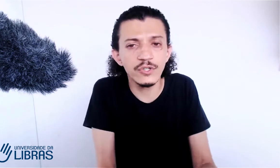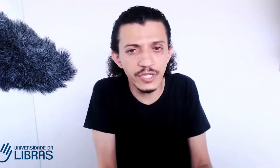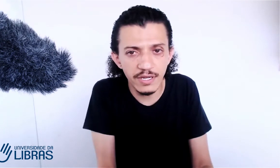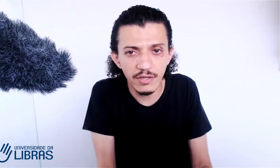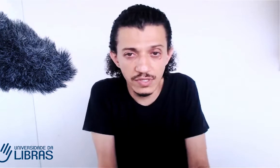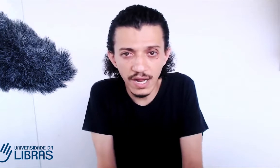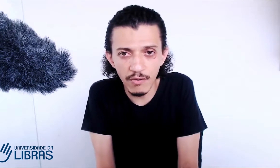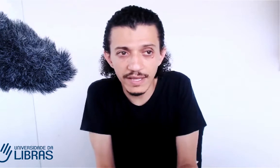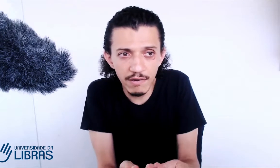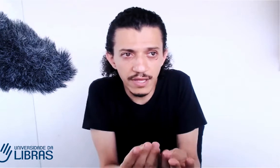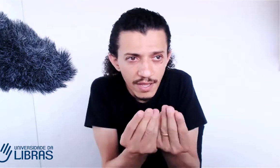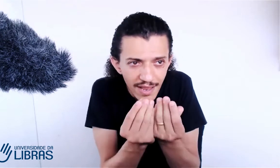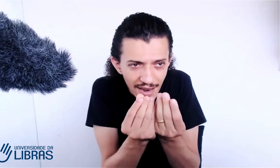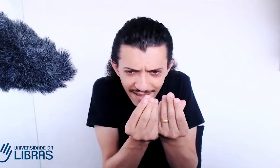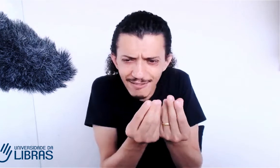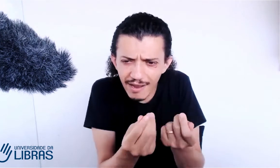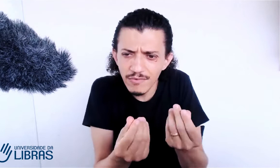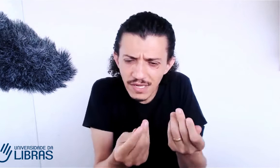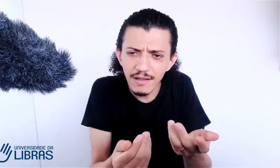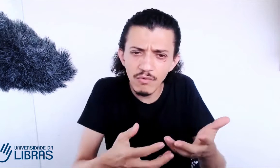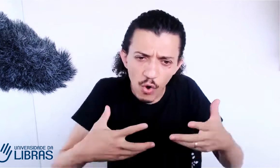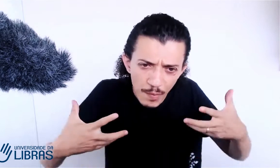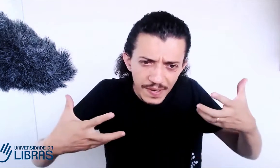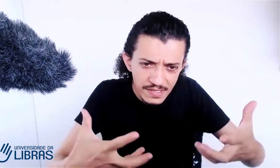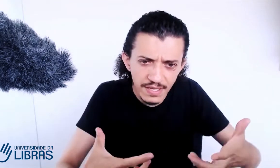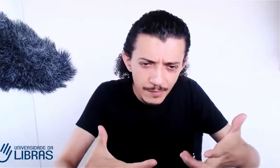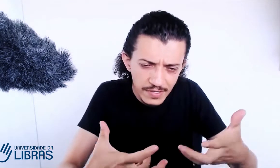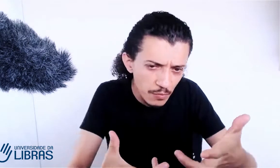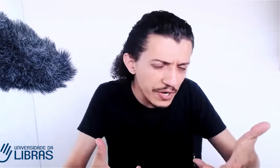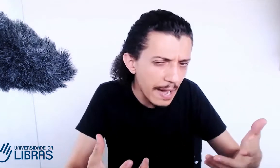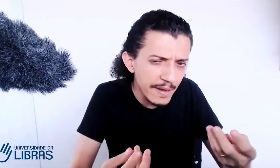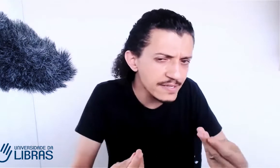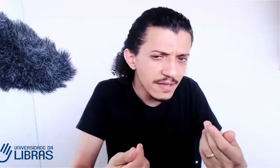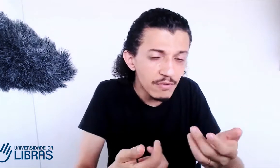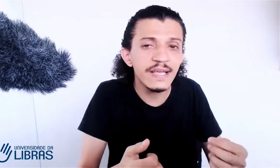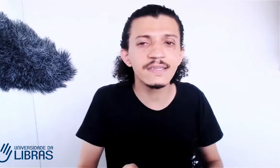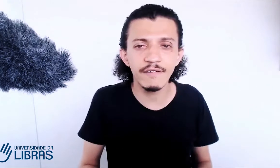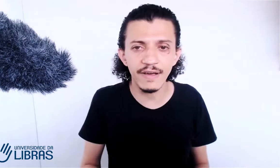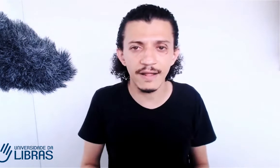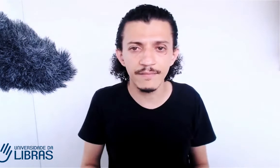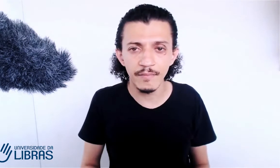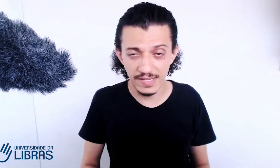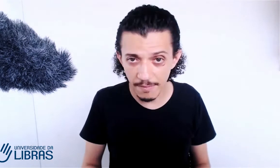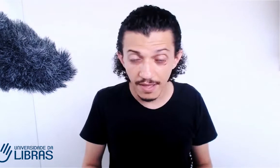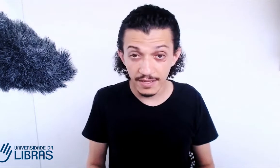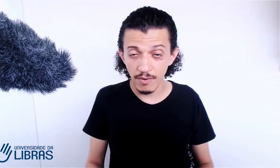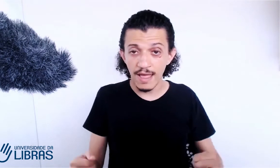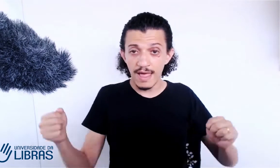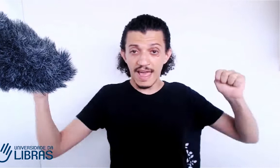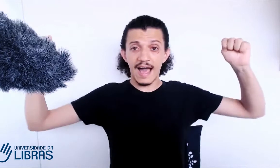fonologia do sinal, daquilo que lá dentro é usado, o corpo precisa daquilo para se comunicar, mas não tem significado. Percebe? Então, a